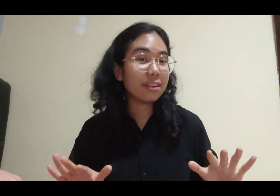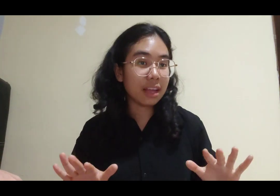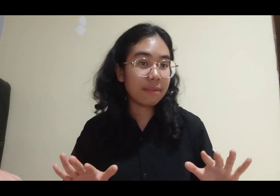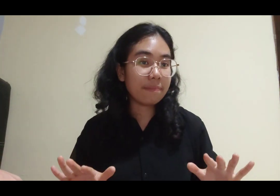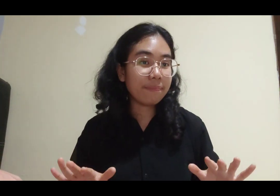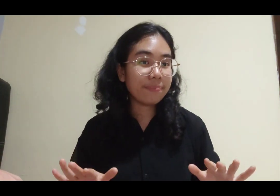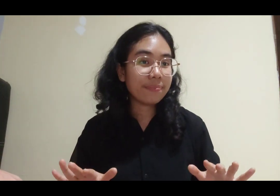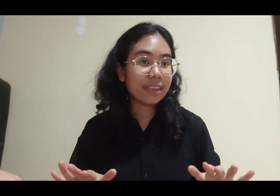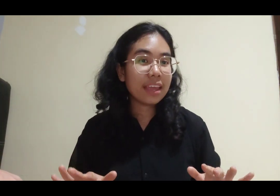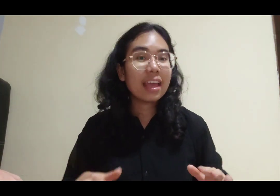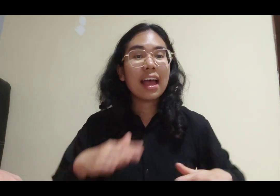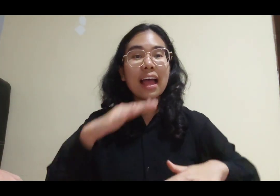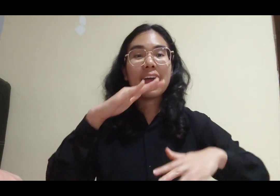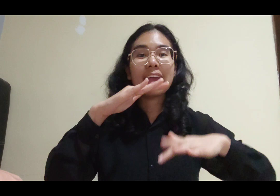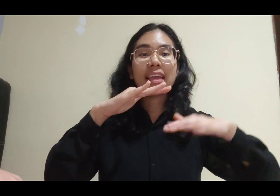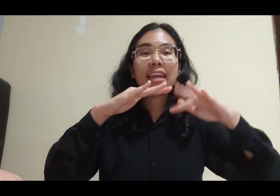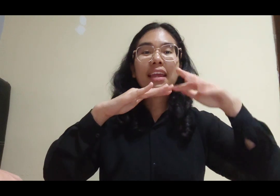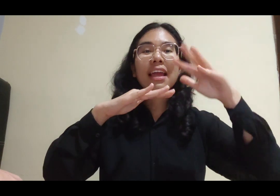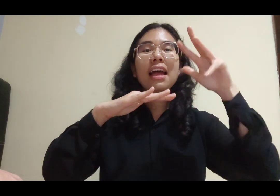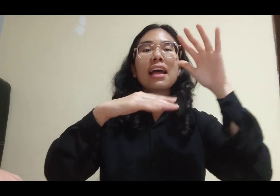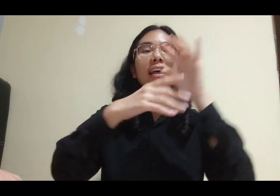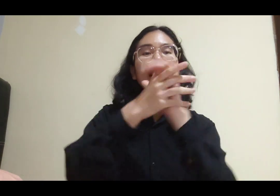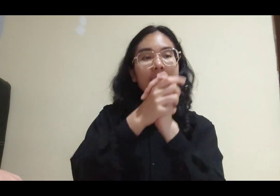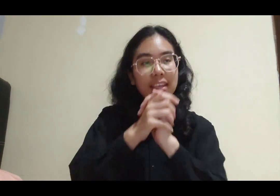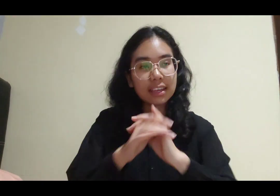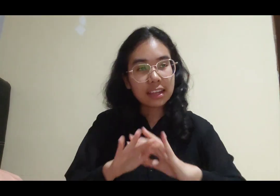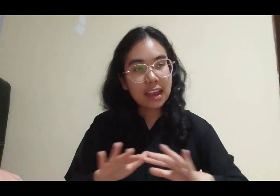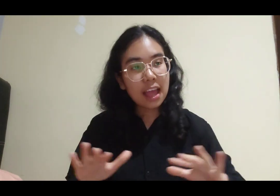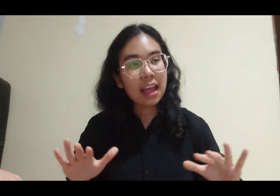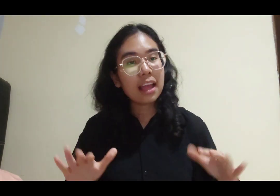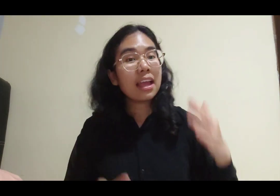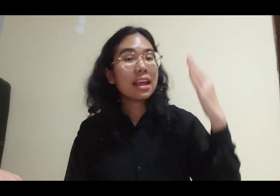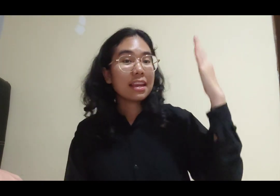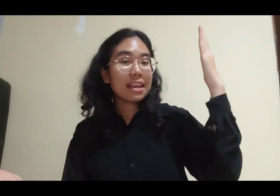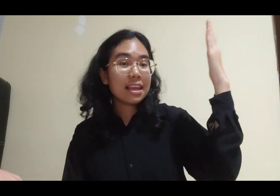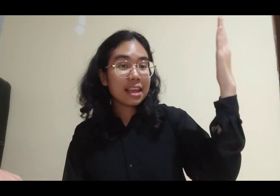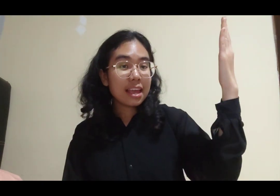sama. Air yang tenang, dia